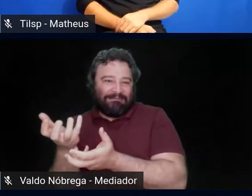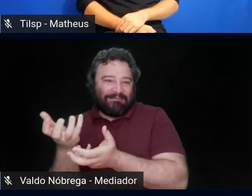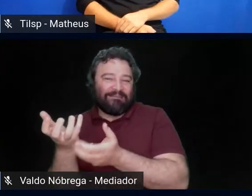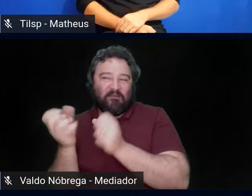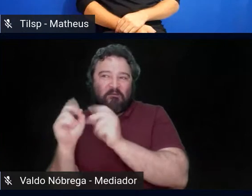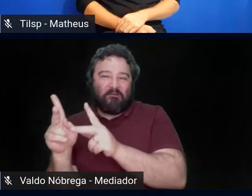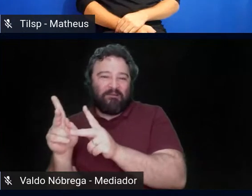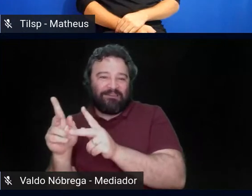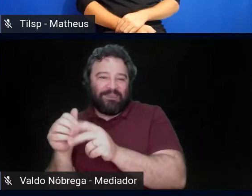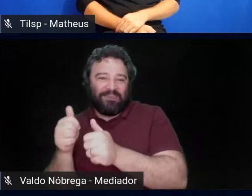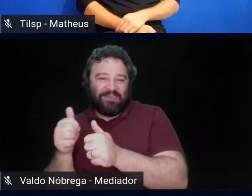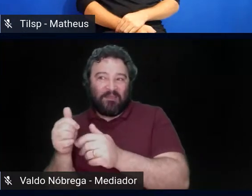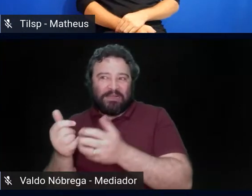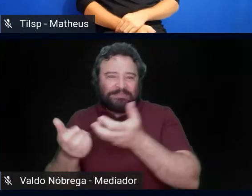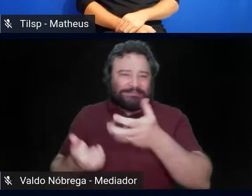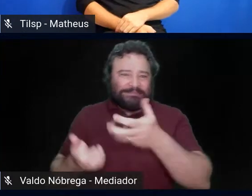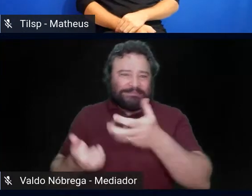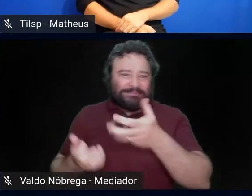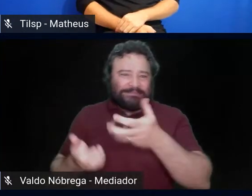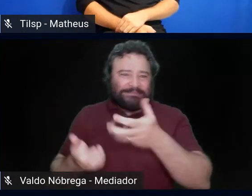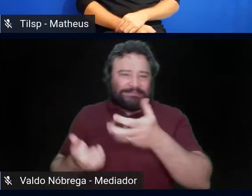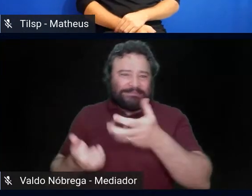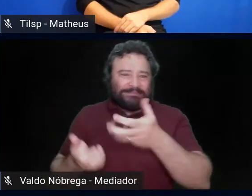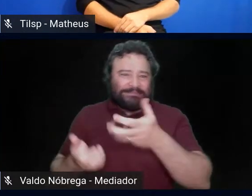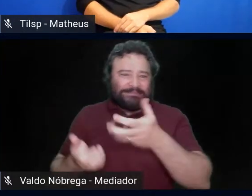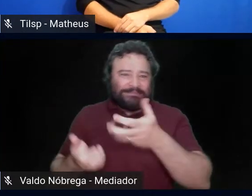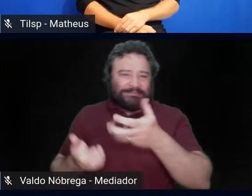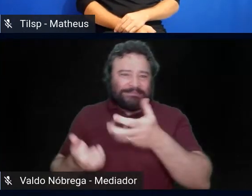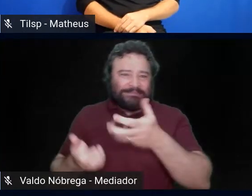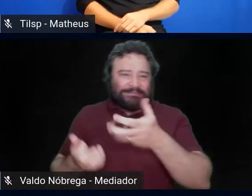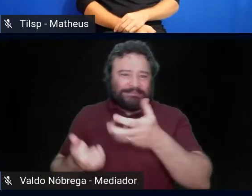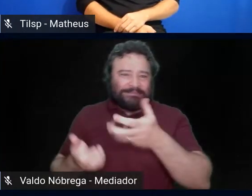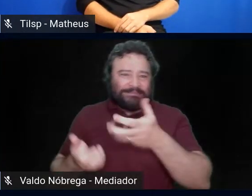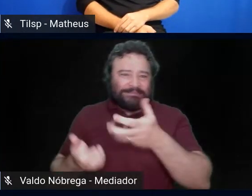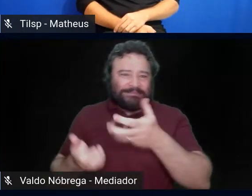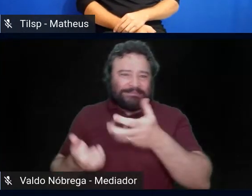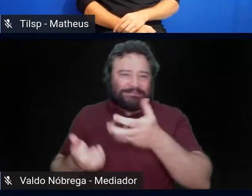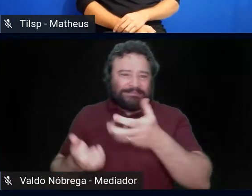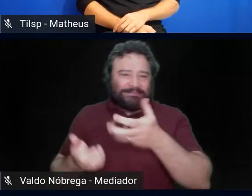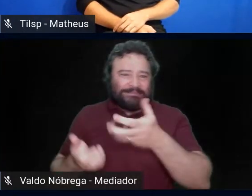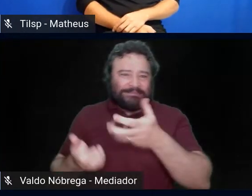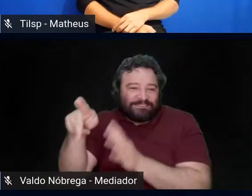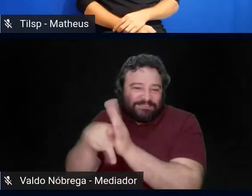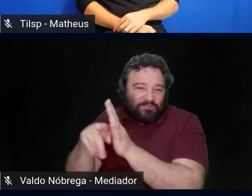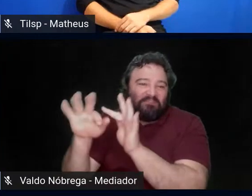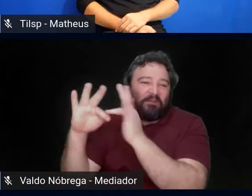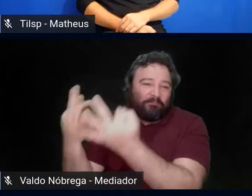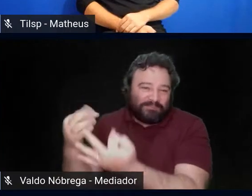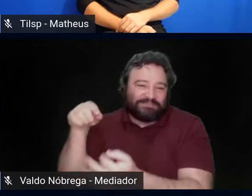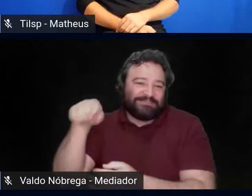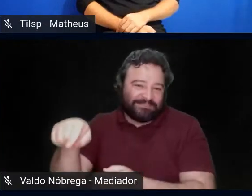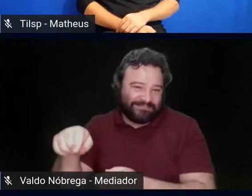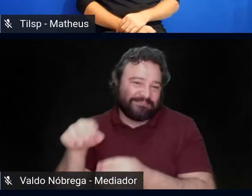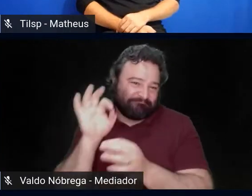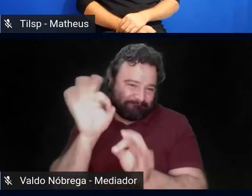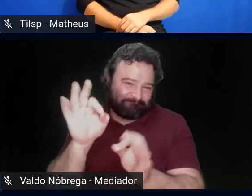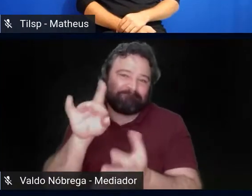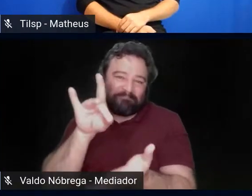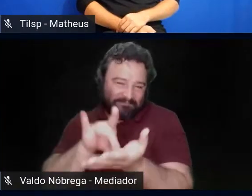mesmo eh a família aceitar ou não aceitar. Travou